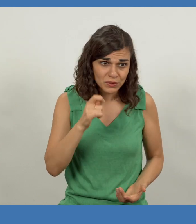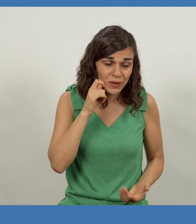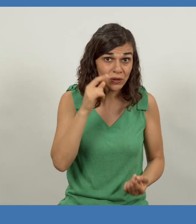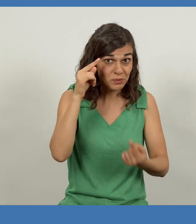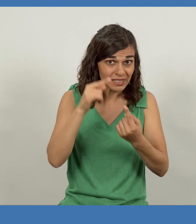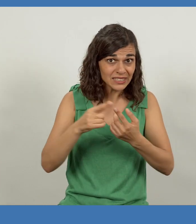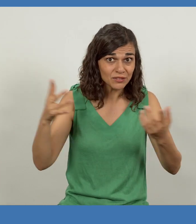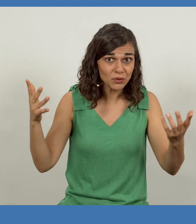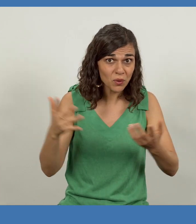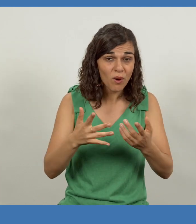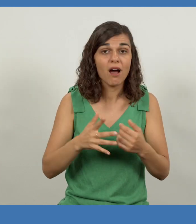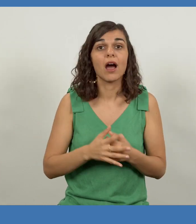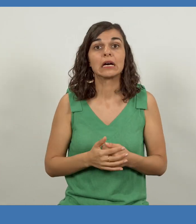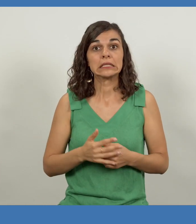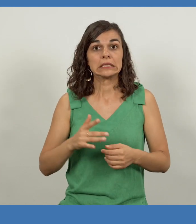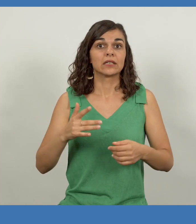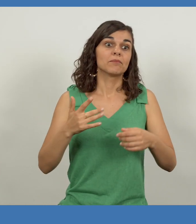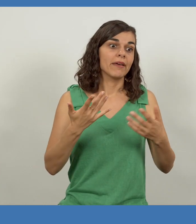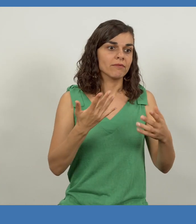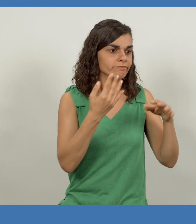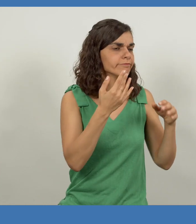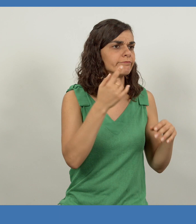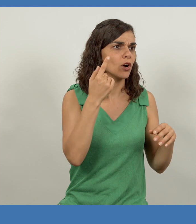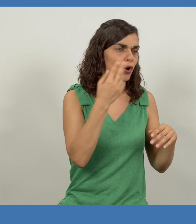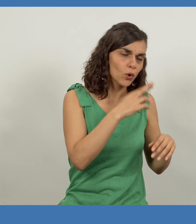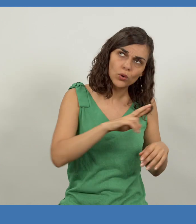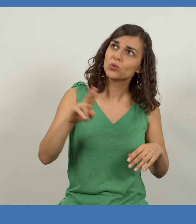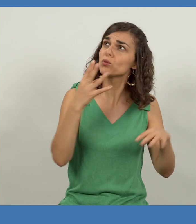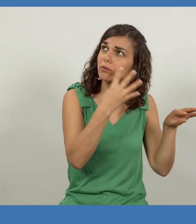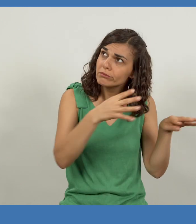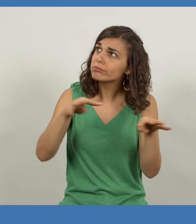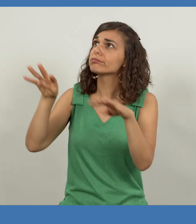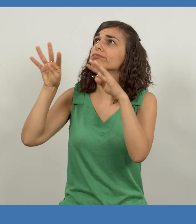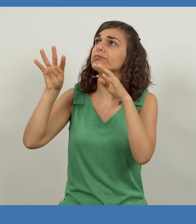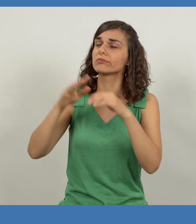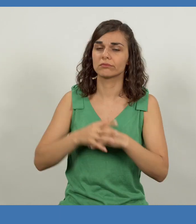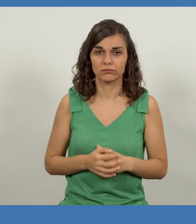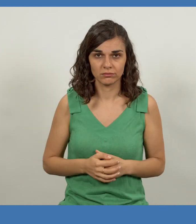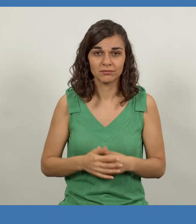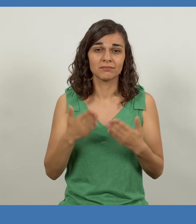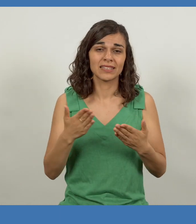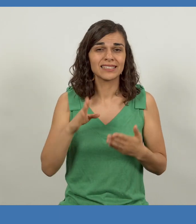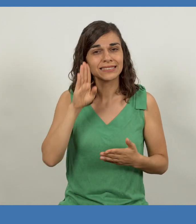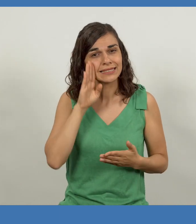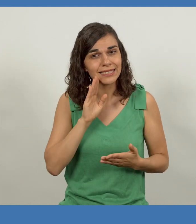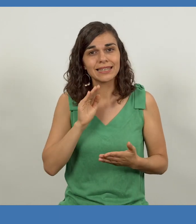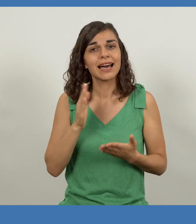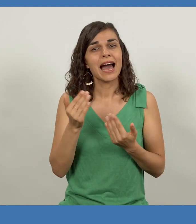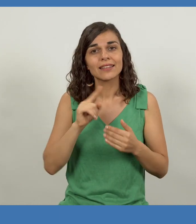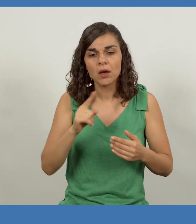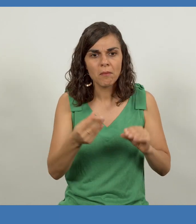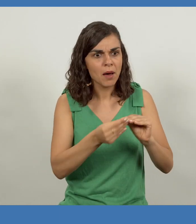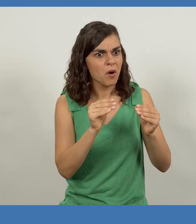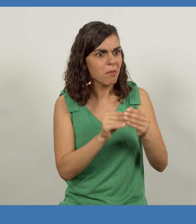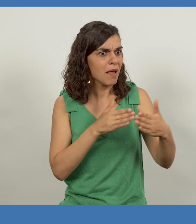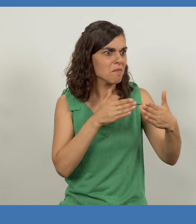une défaite, à un échec. Mais aujourd'hui, n'attendons pas d'être confrontés à l'épreuve pour nous mettre à